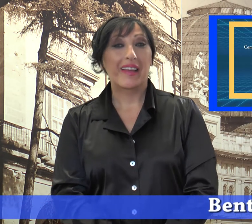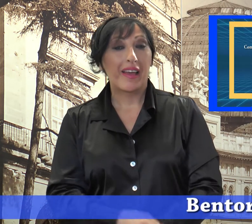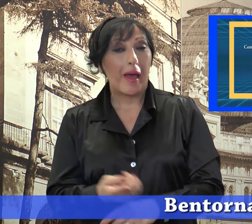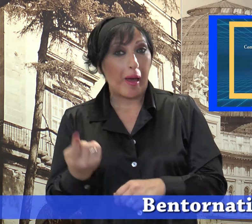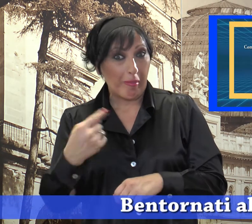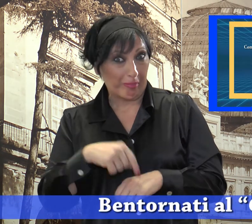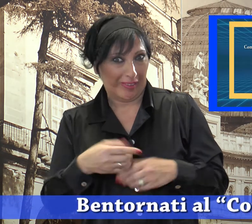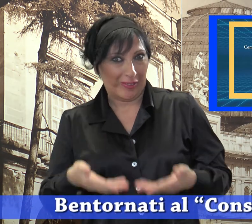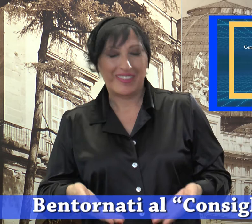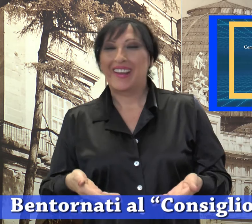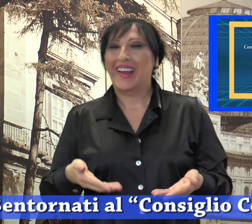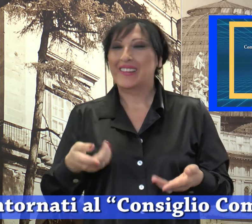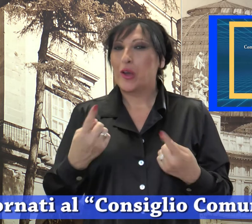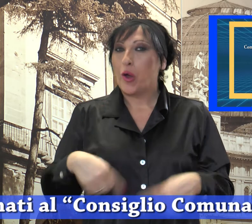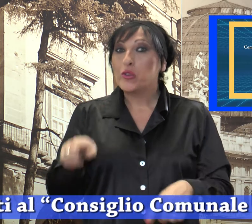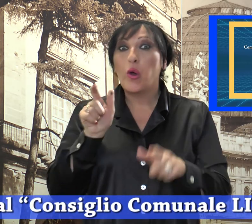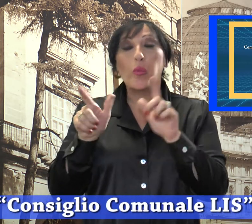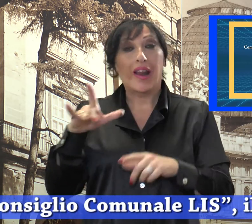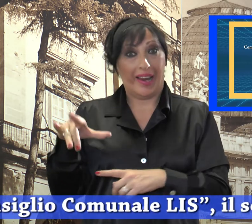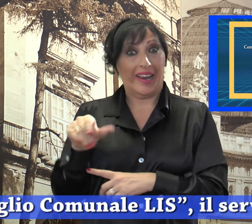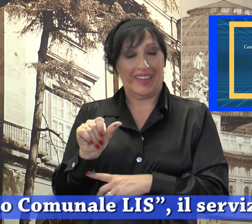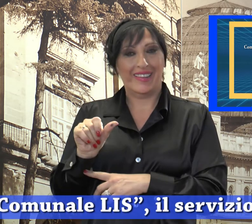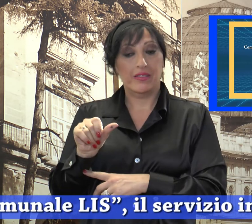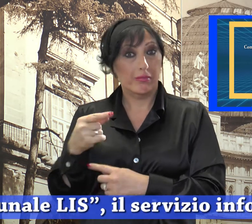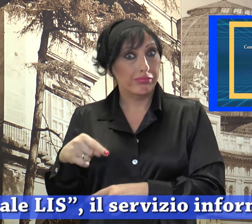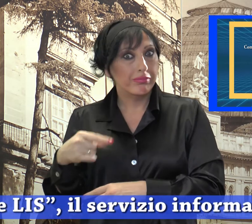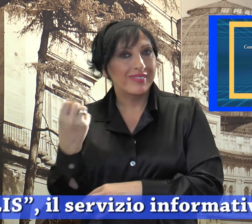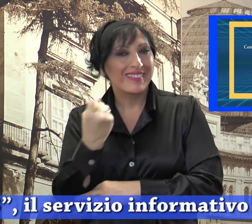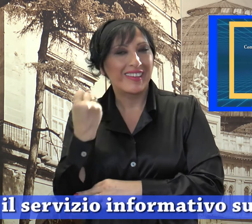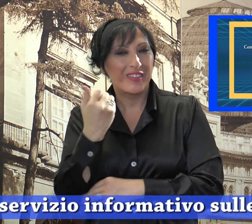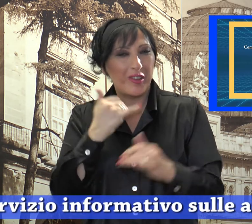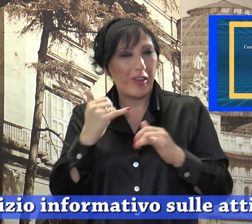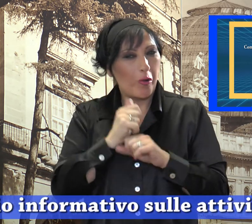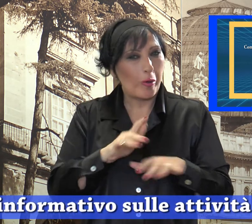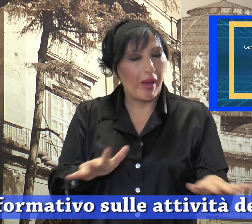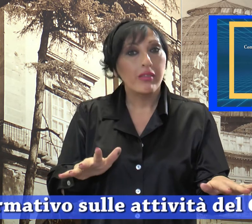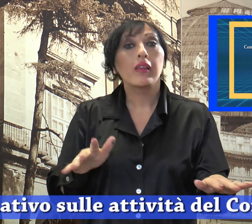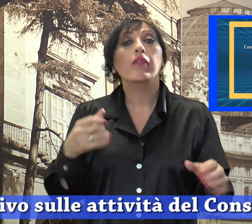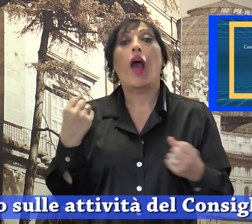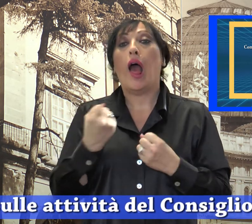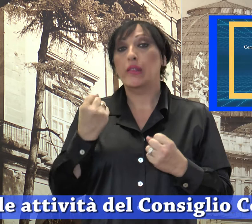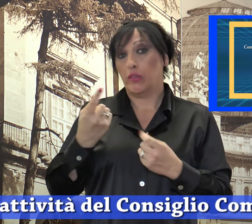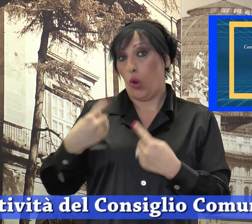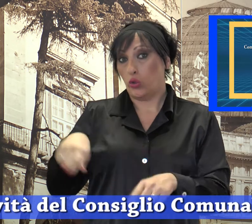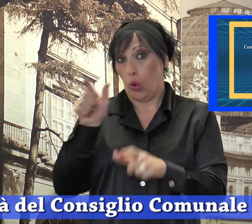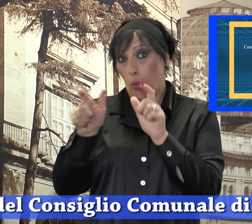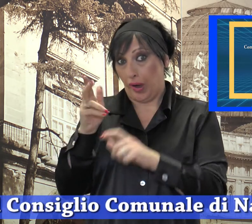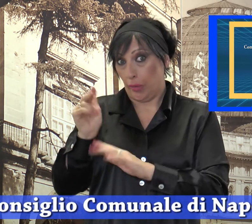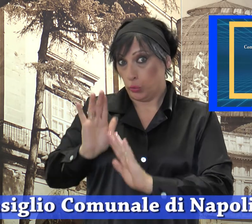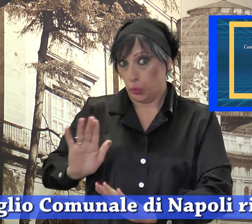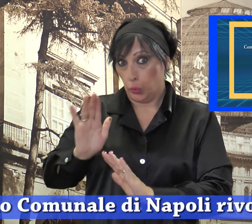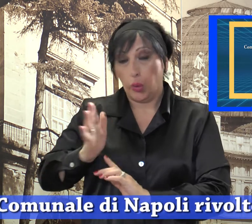Bentornati al Consiglio Comunale LIS, il servizio informativo sulle attività del Consiglio Comunale di